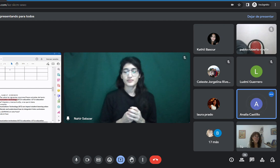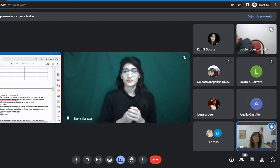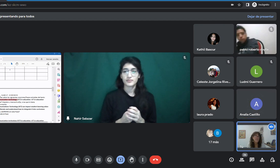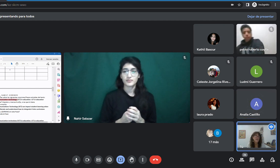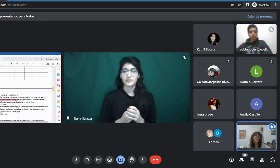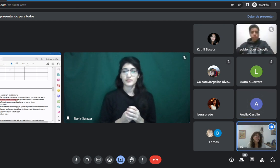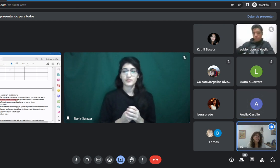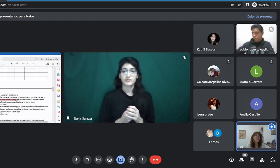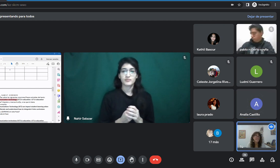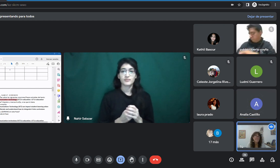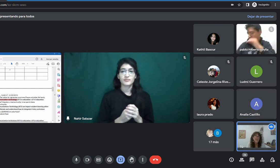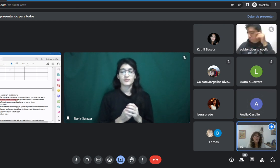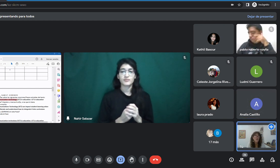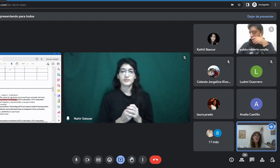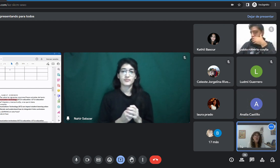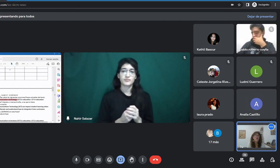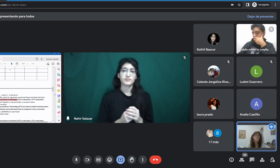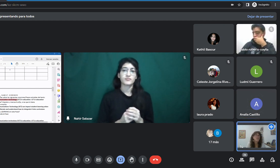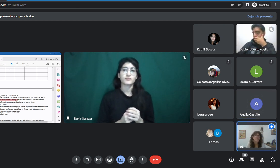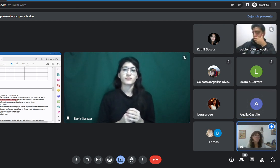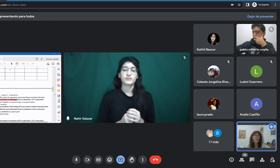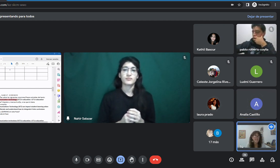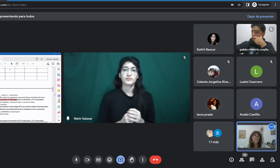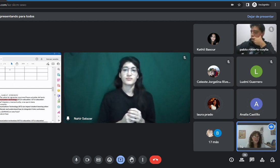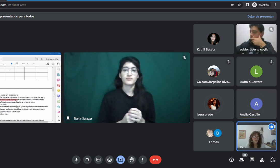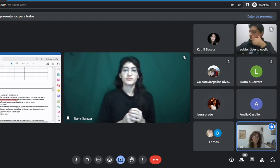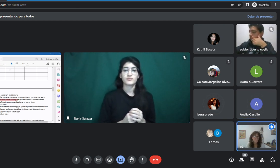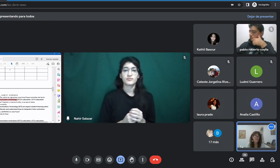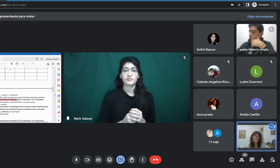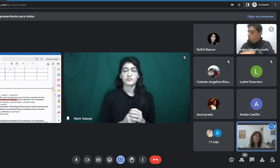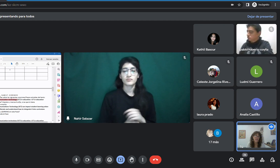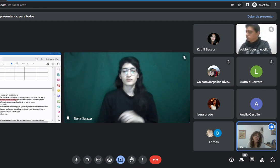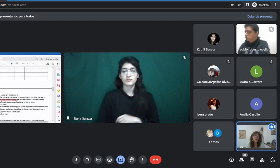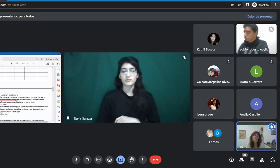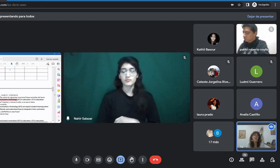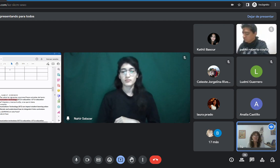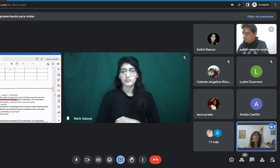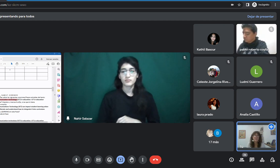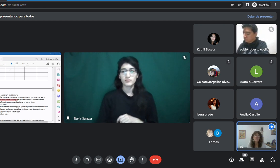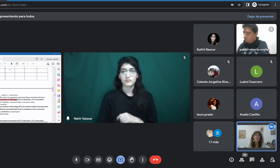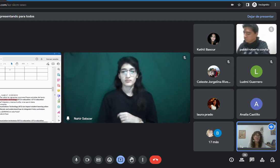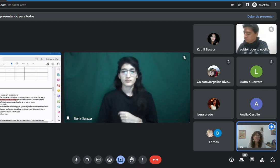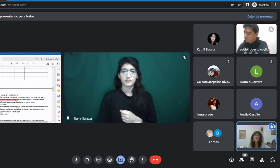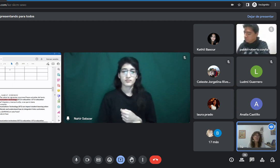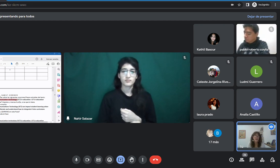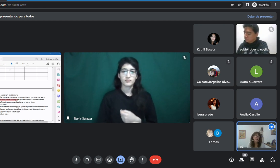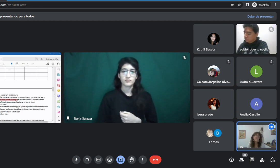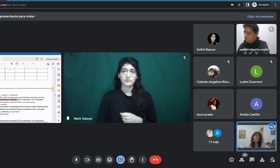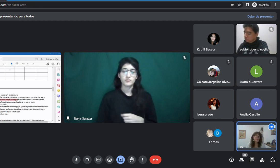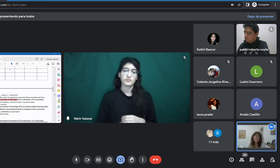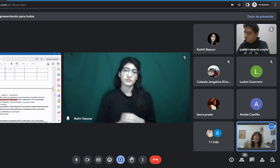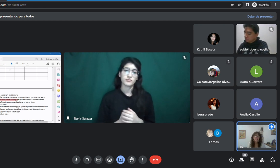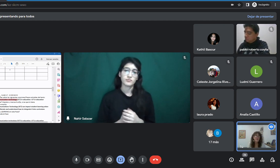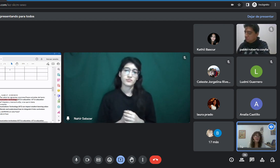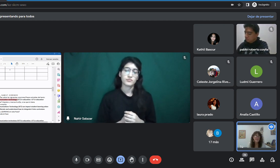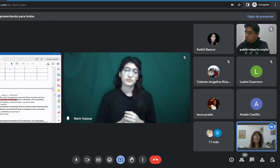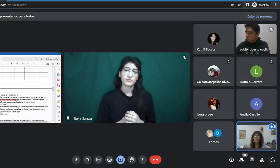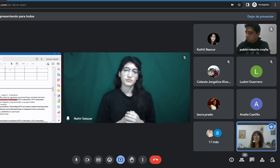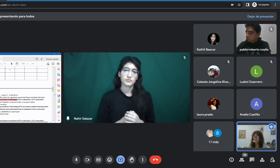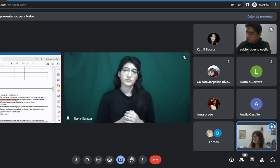está estandarizado cómo se traduce en castellano, ¿sí? Las demás no, te pueden decir de una manera u otra.